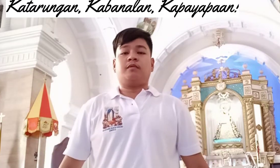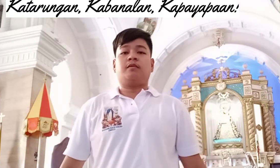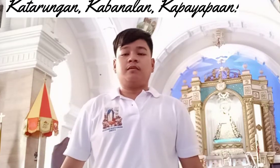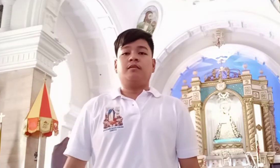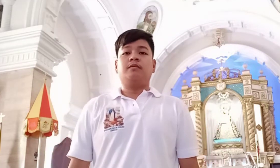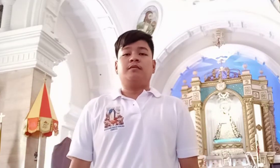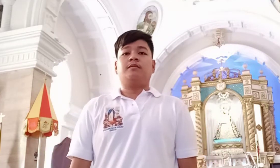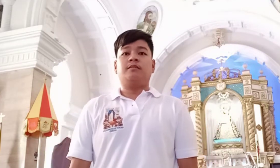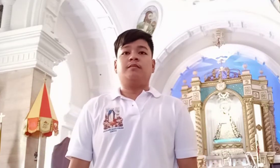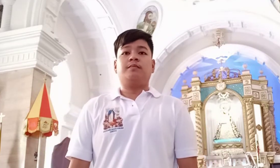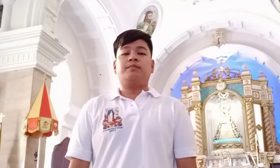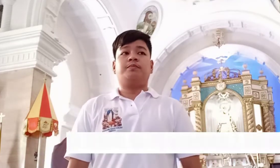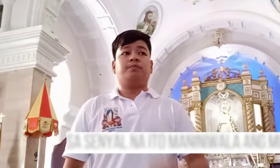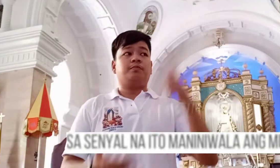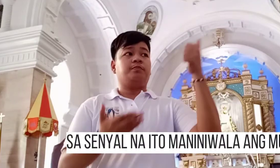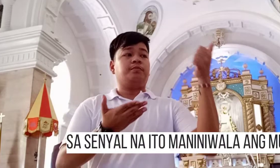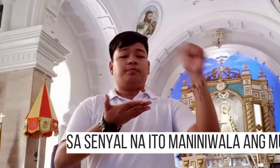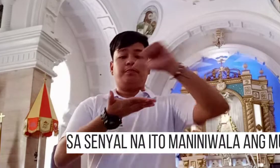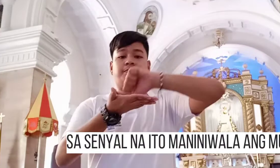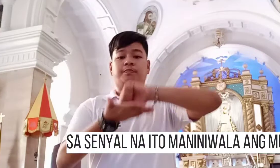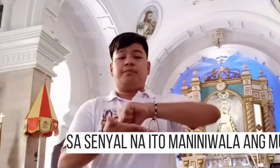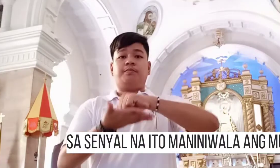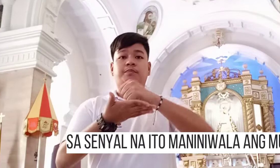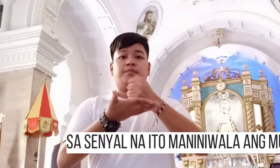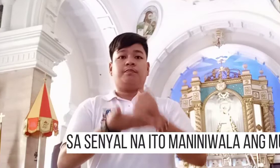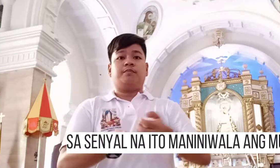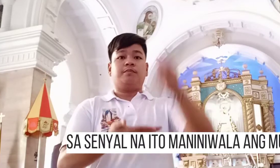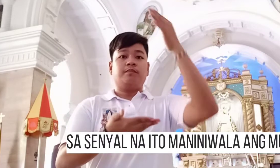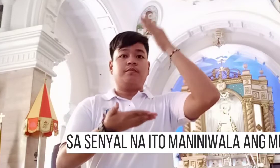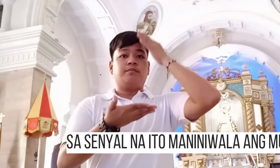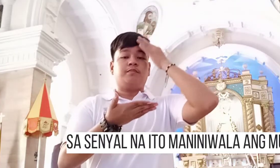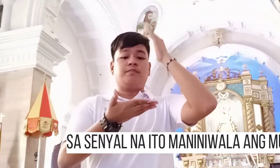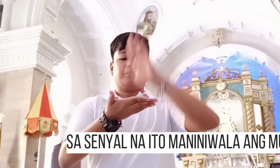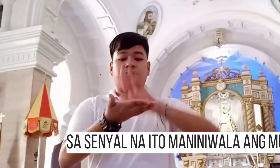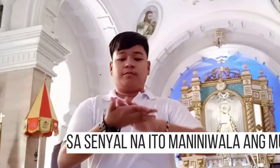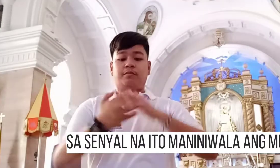kapayapaan. Sa senyal na ito maniniwala ang mundo,